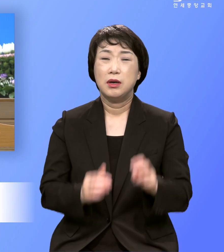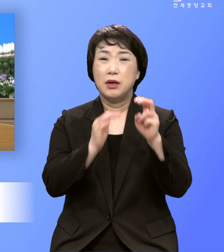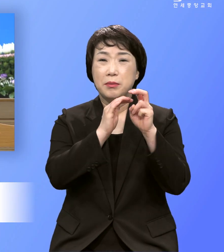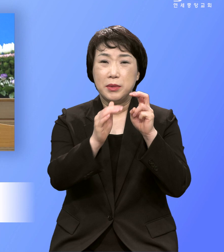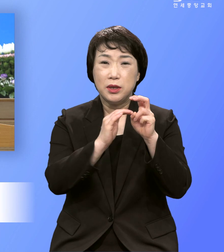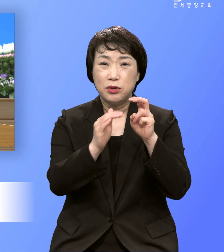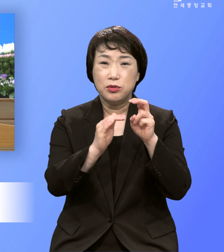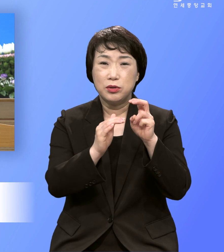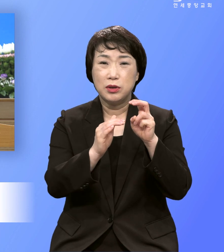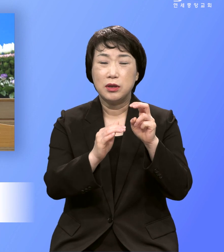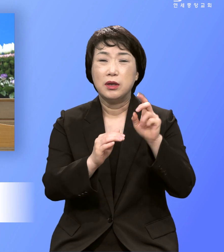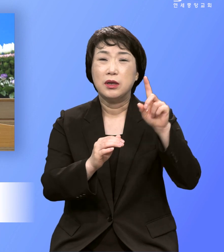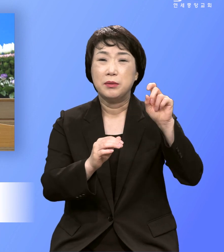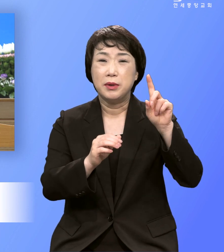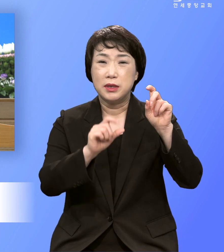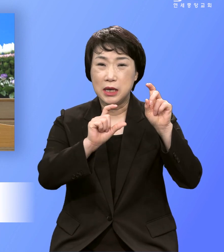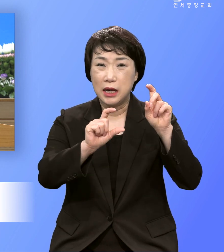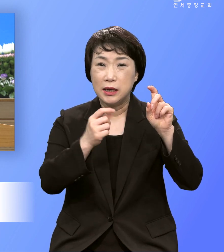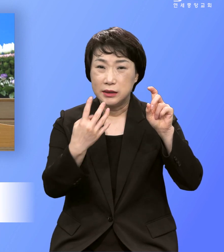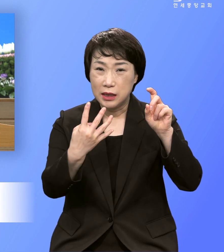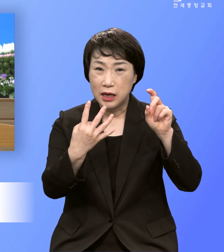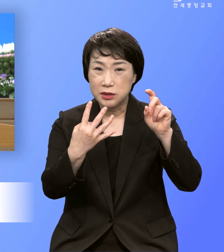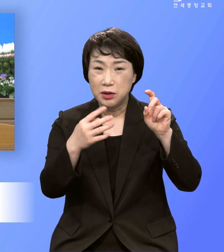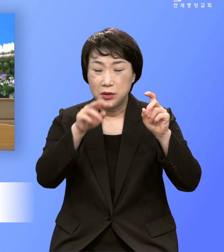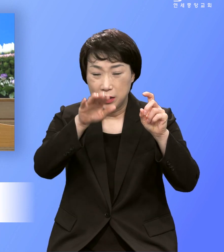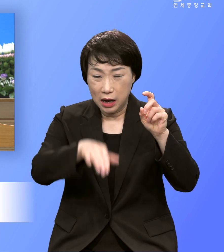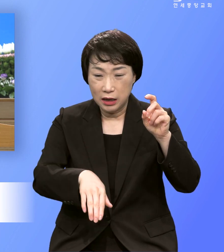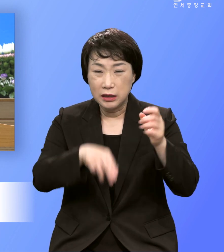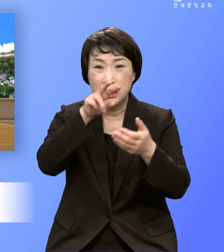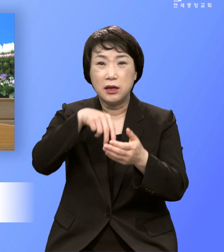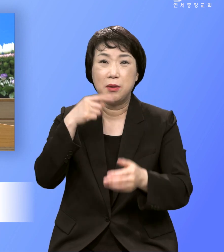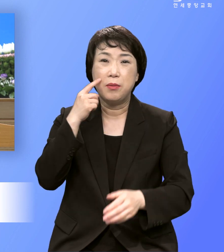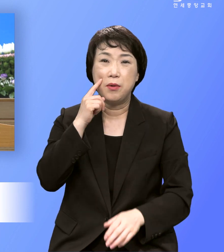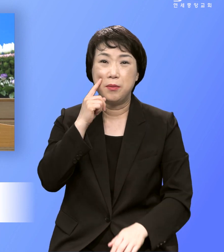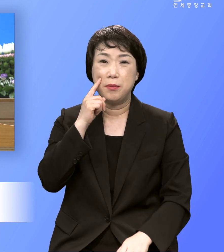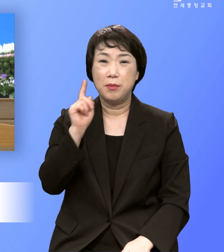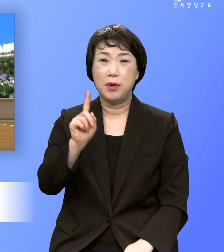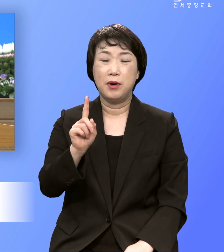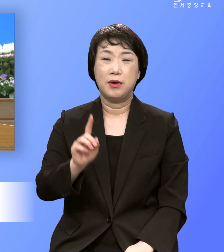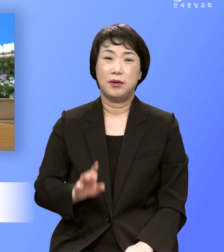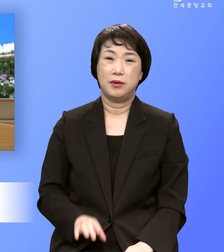민수기 11장 4절부터 보면